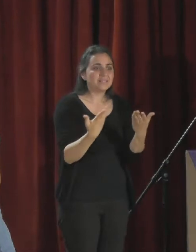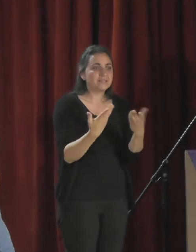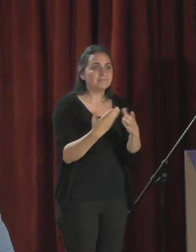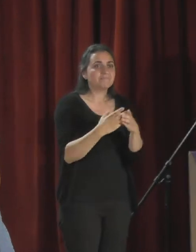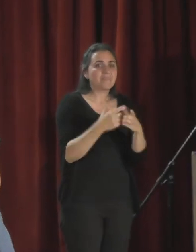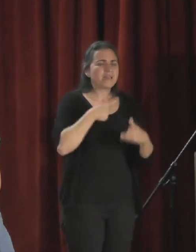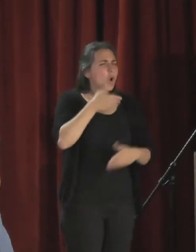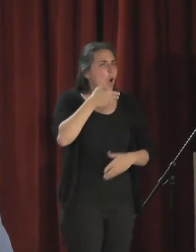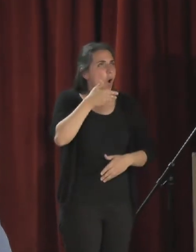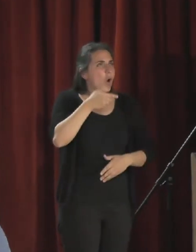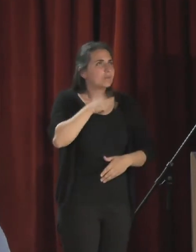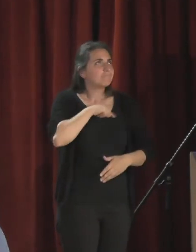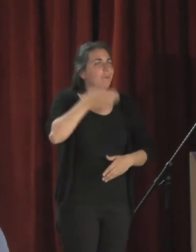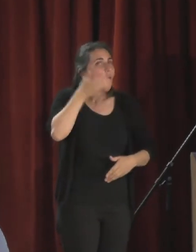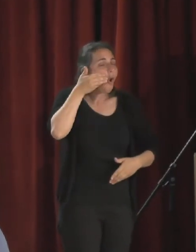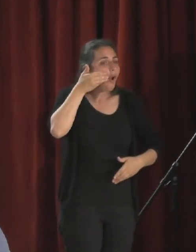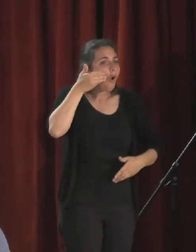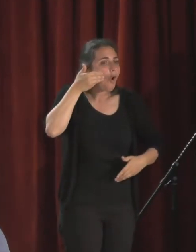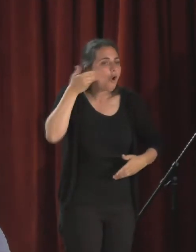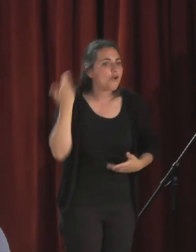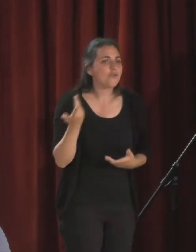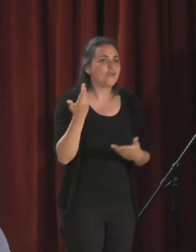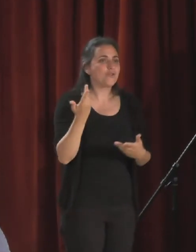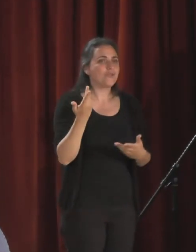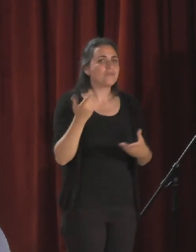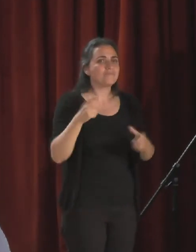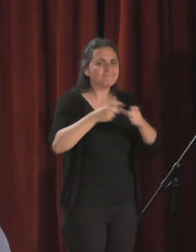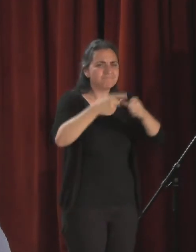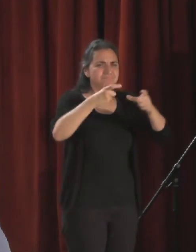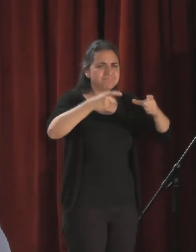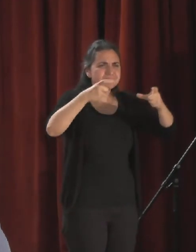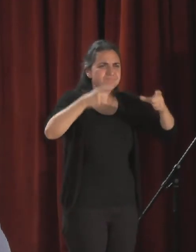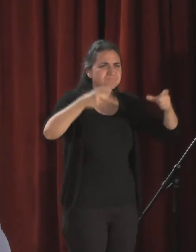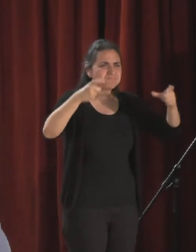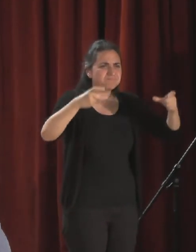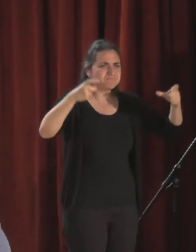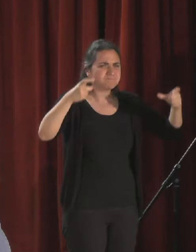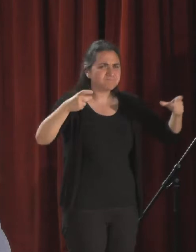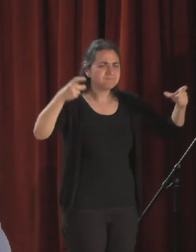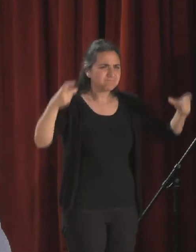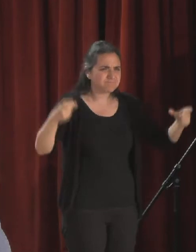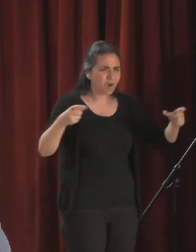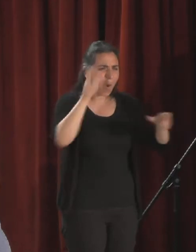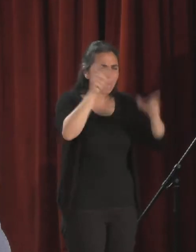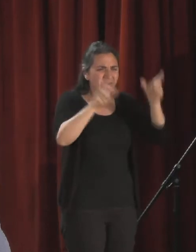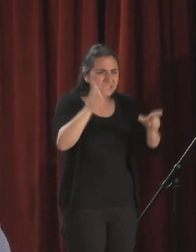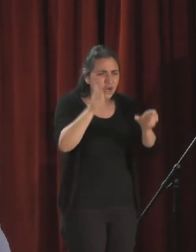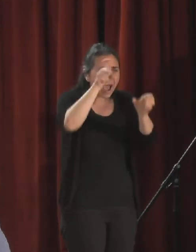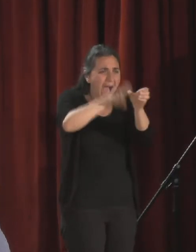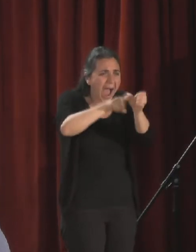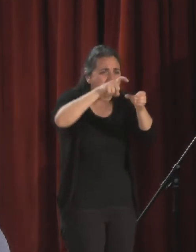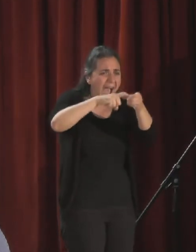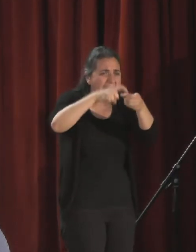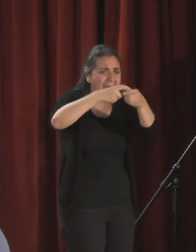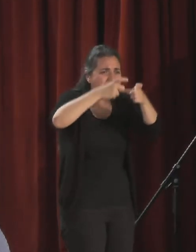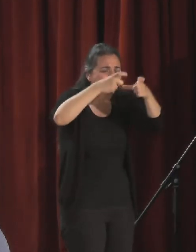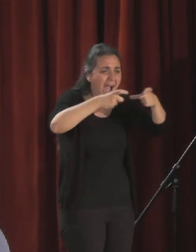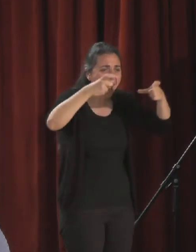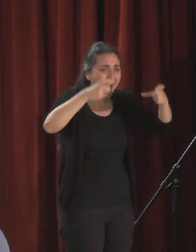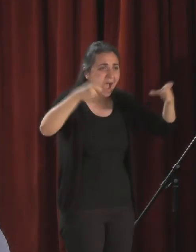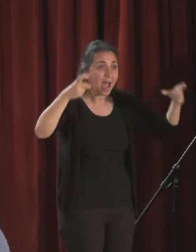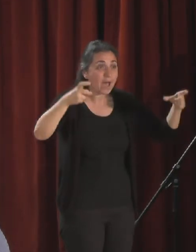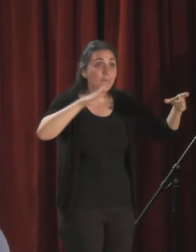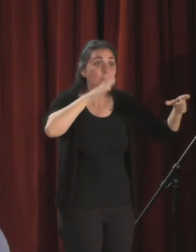con orgullo nos imos unir a centos, a miles, a millóns de outras gotas de auga, porque unidas sabemos